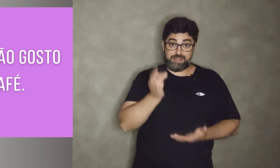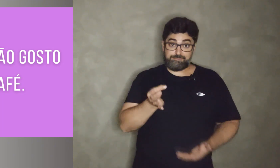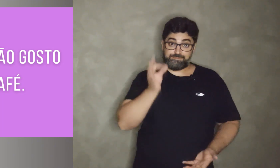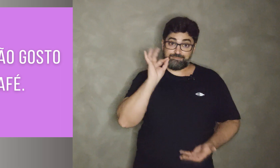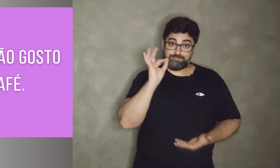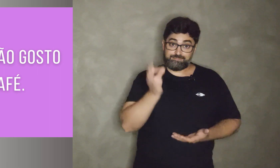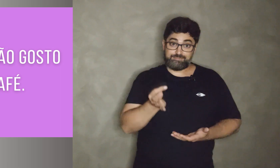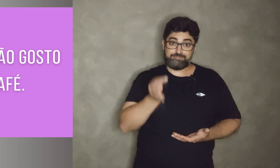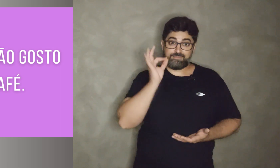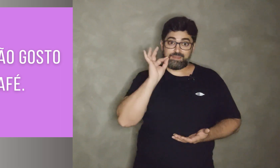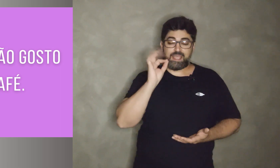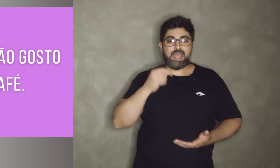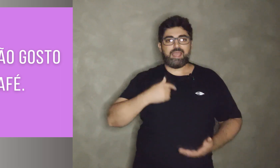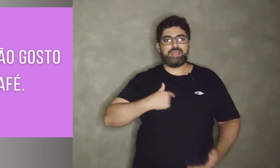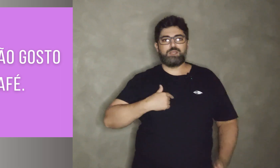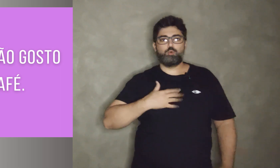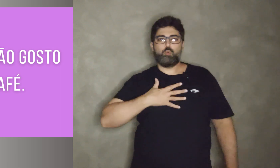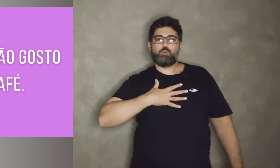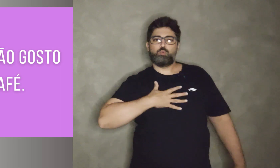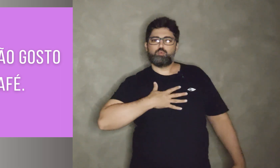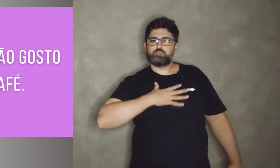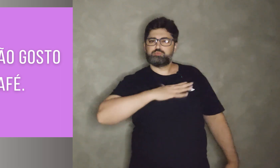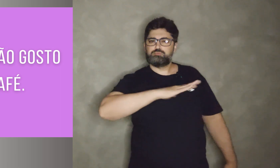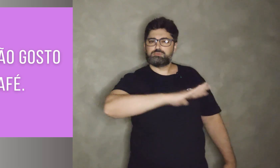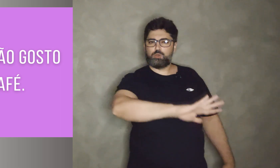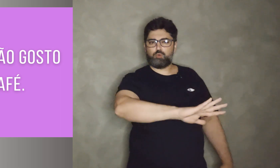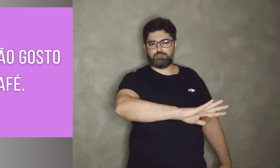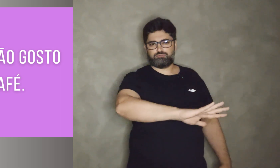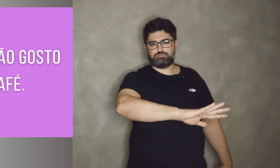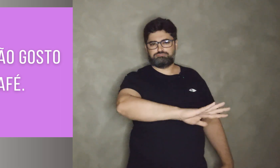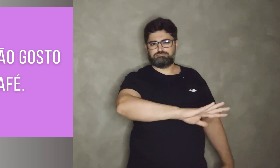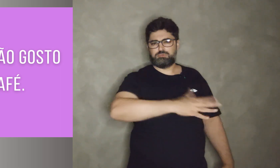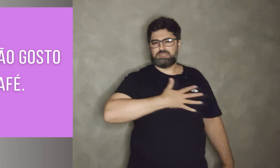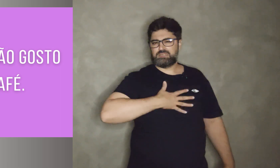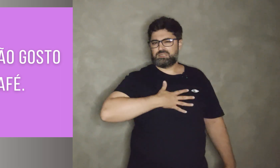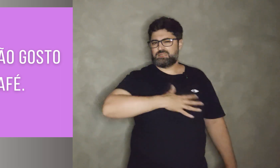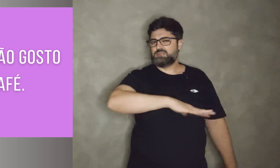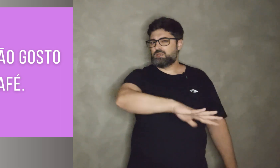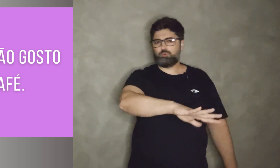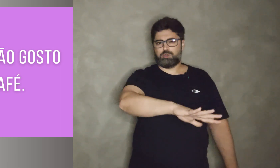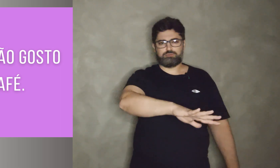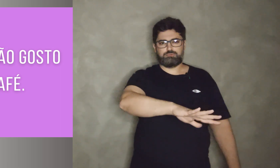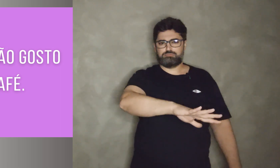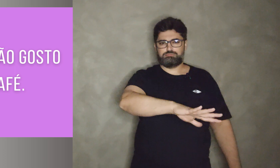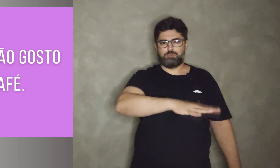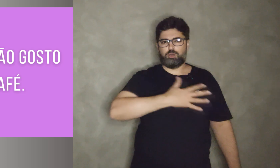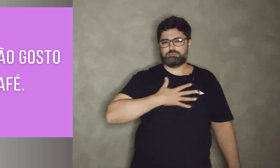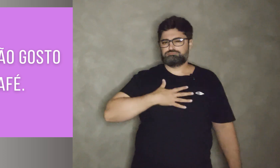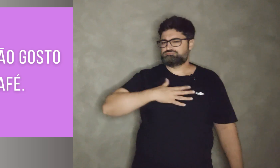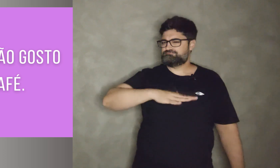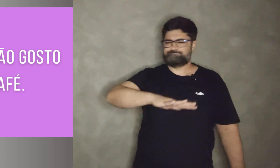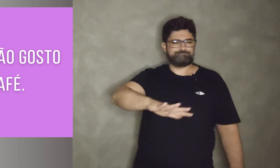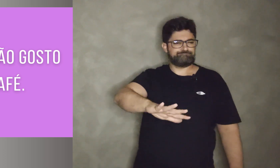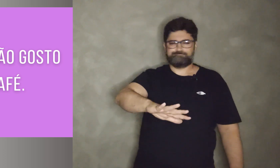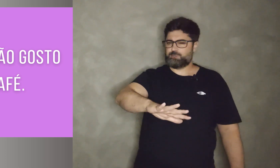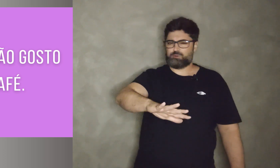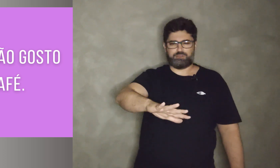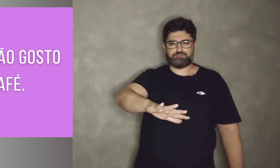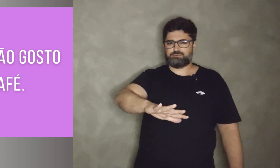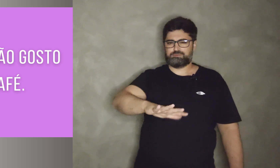Café. Eu não gosto. Não gosto. Ó, não gosto.